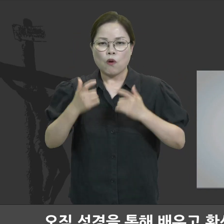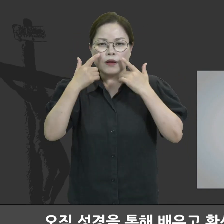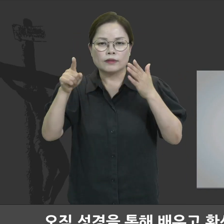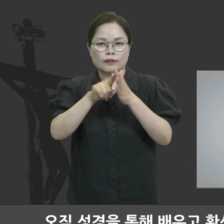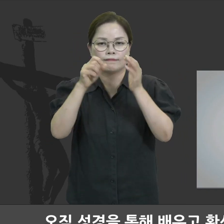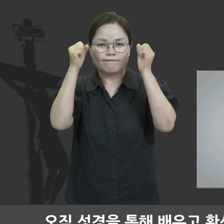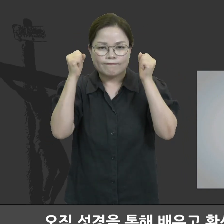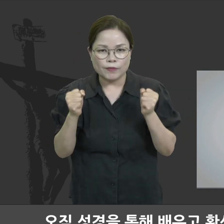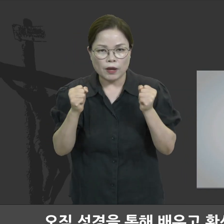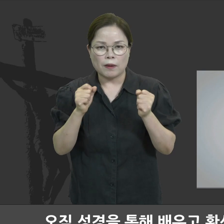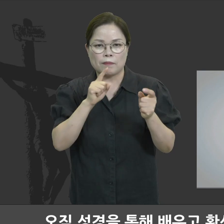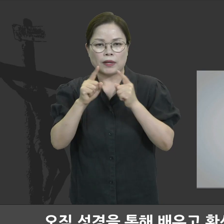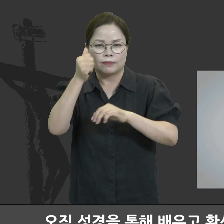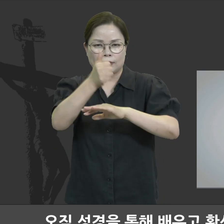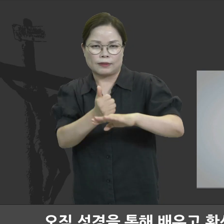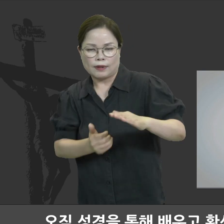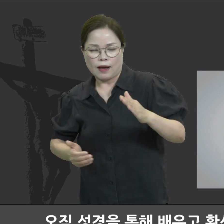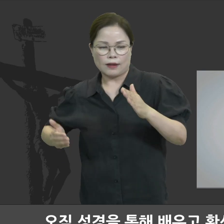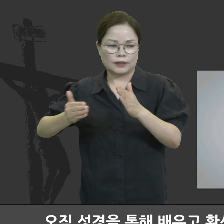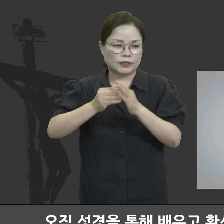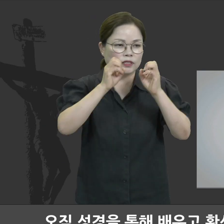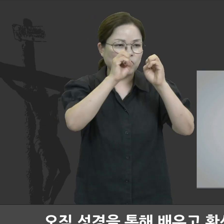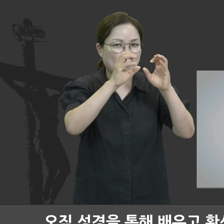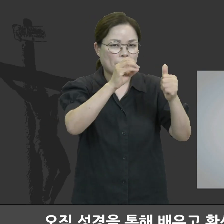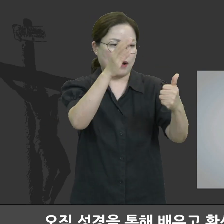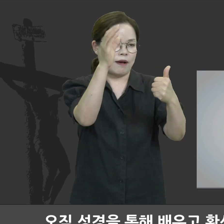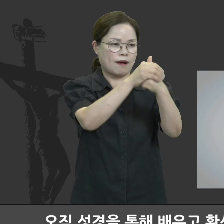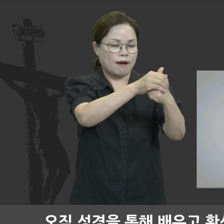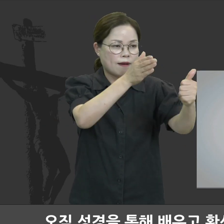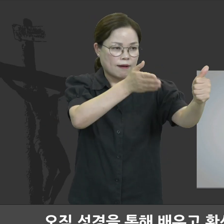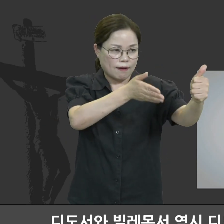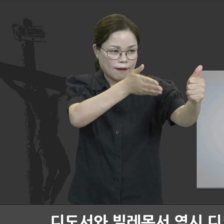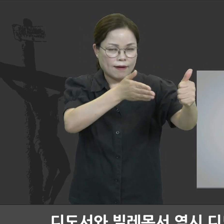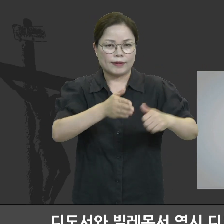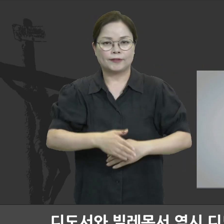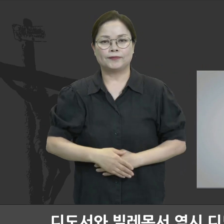거하며 말씀을 끝까지 전파하라고 당부하지요.